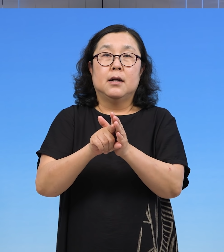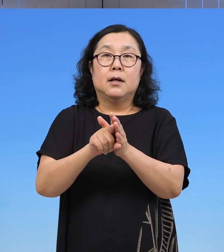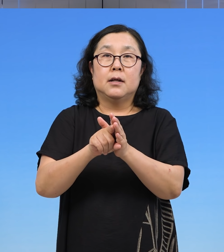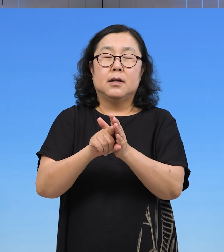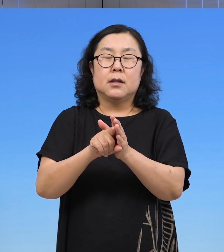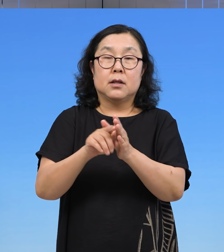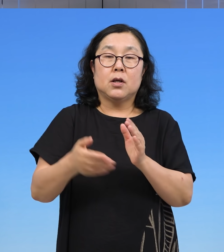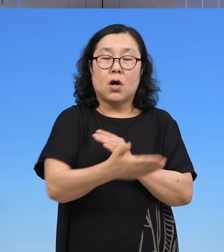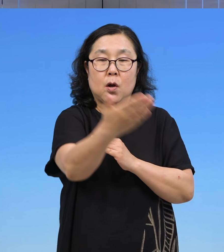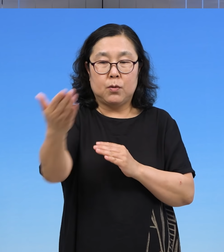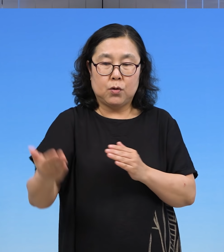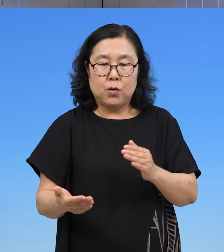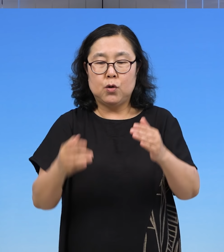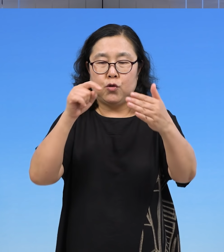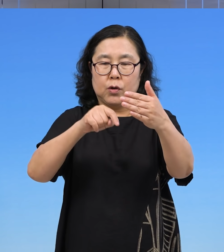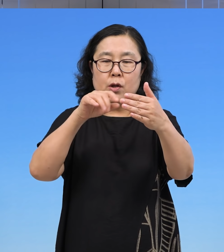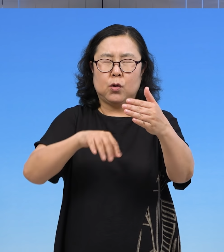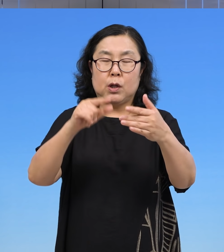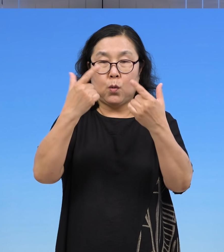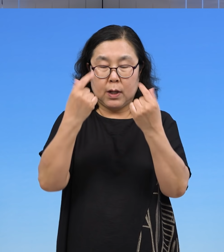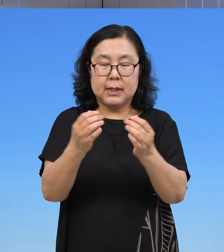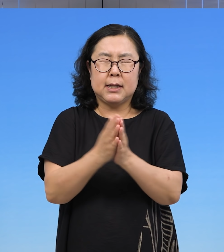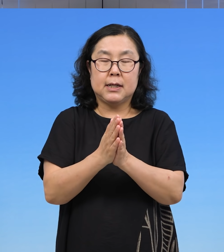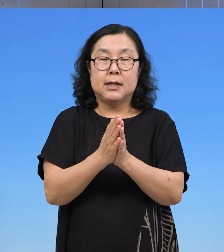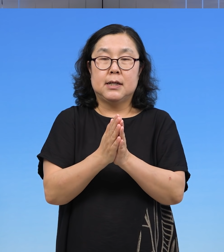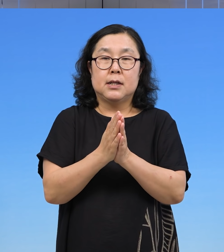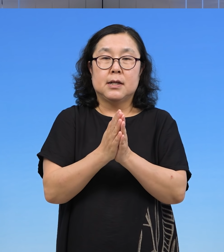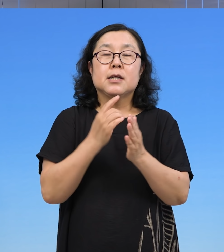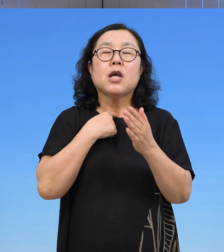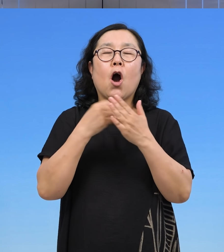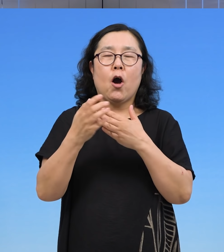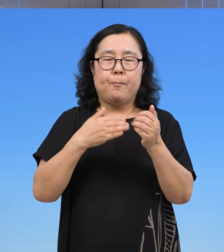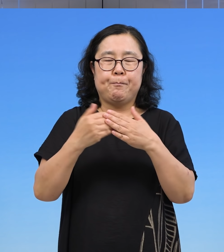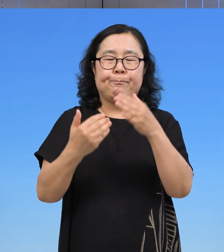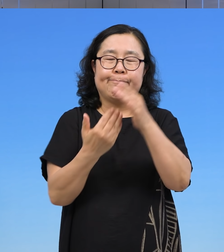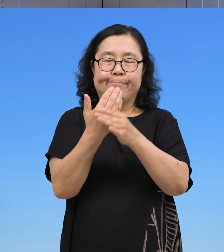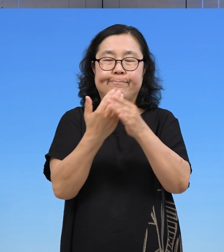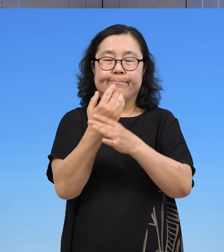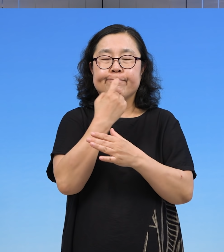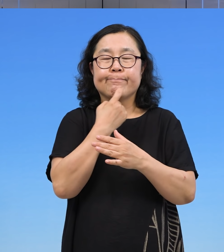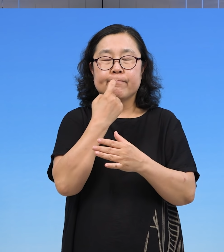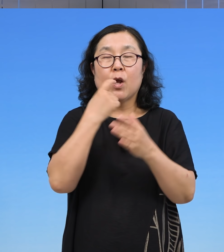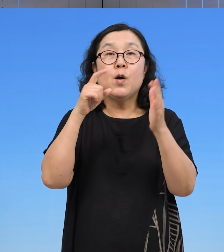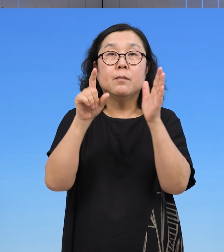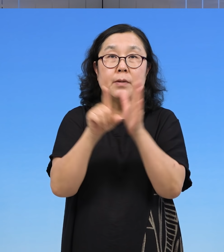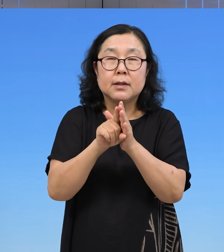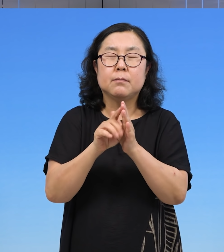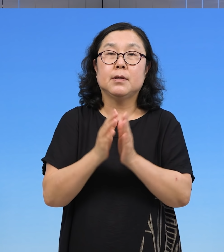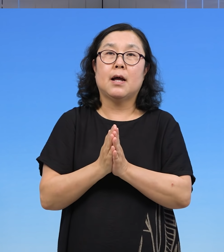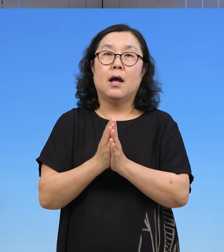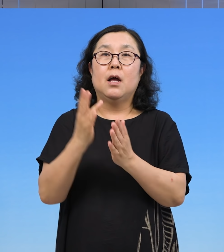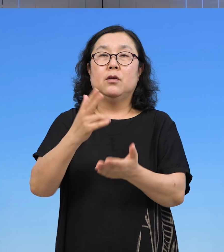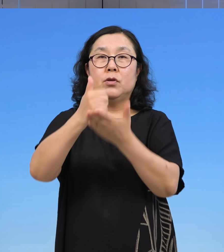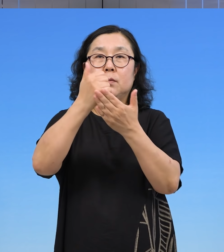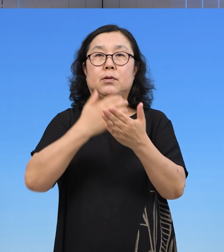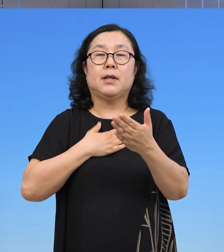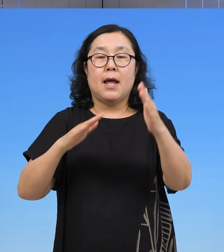능력과 입술의 선포가 일어날 줄로 믿습니다 이것을 우리가 확신해야 돼요 주님은 내 가정의 문제를